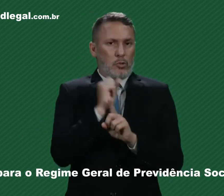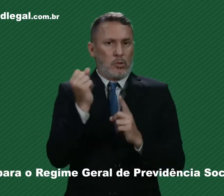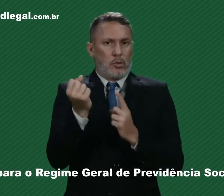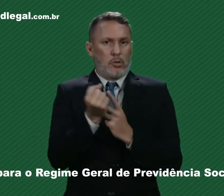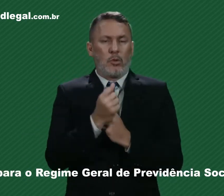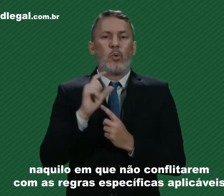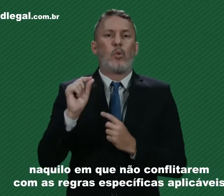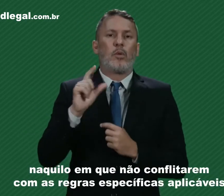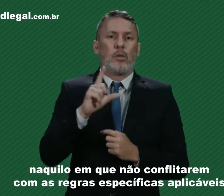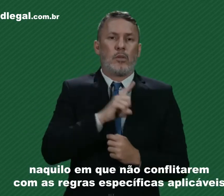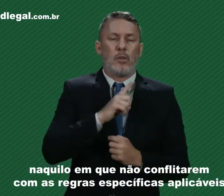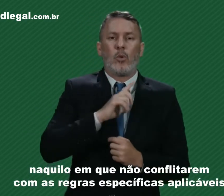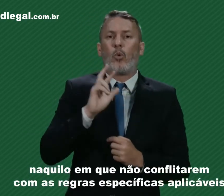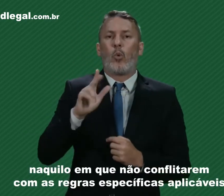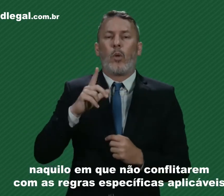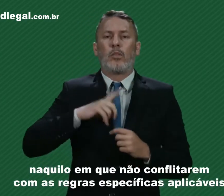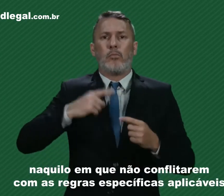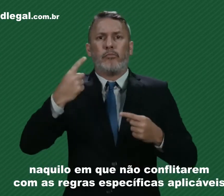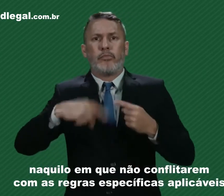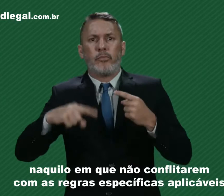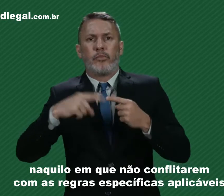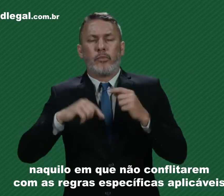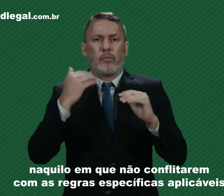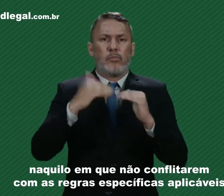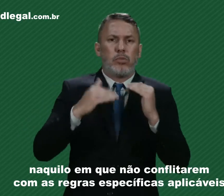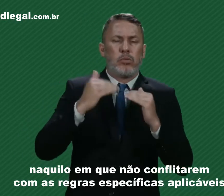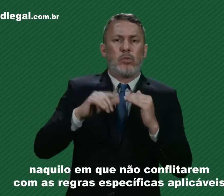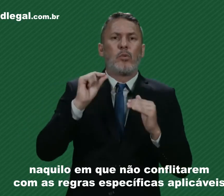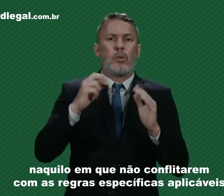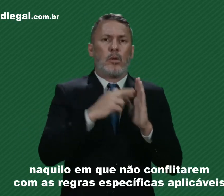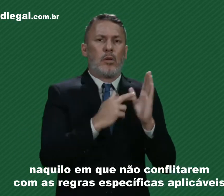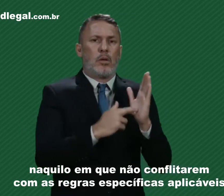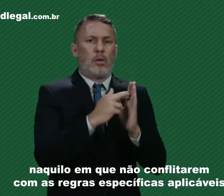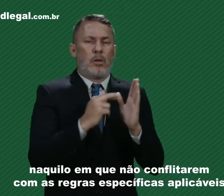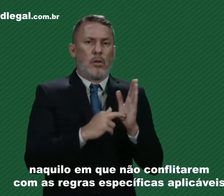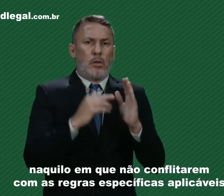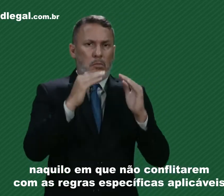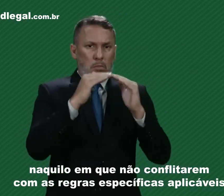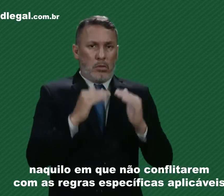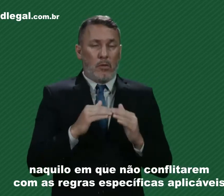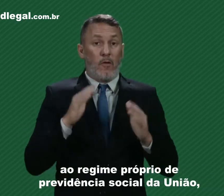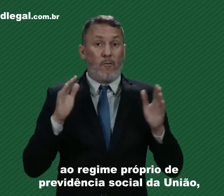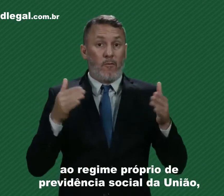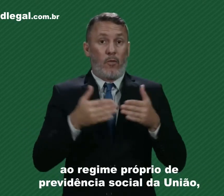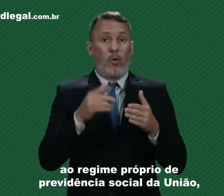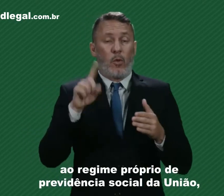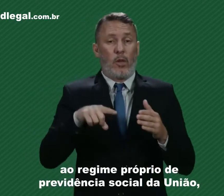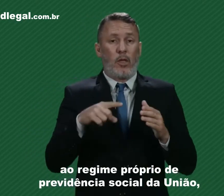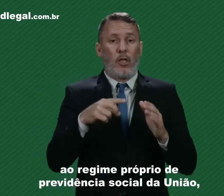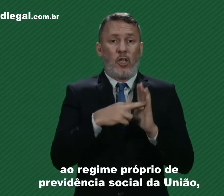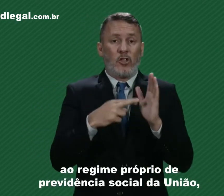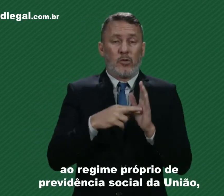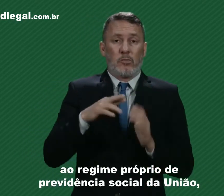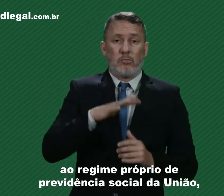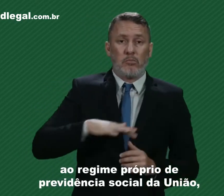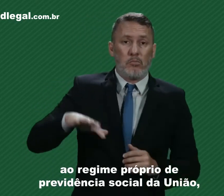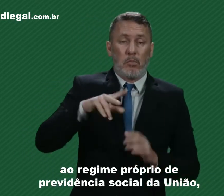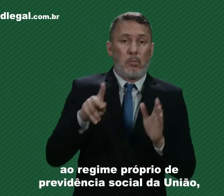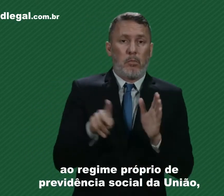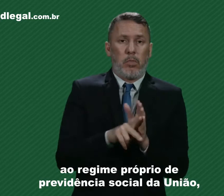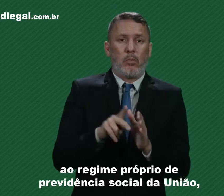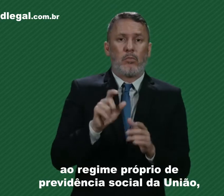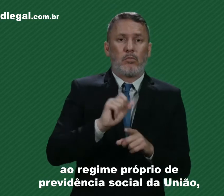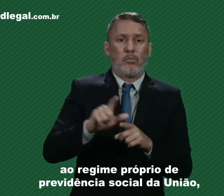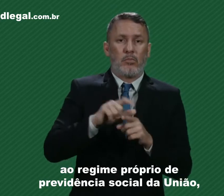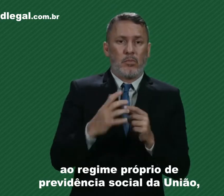Previdência Social naquilo em que não conflitarem com as regras específicas aplicáveis ao regime próprio de